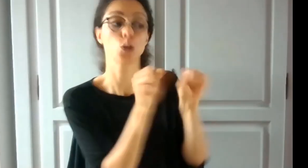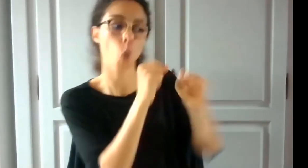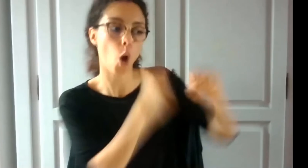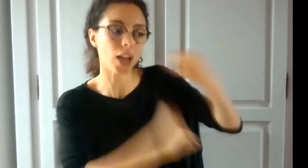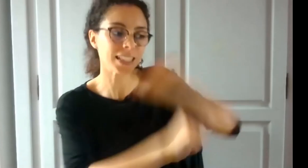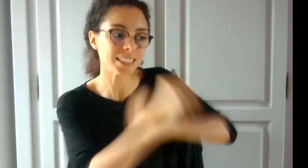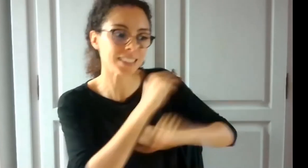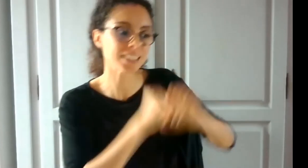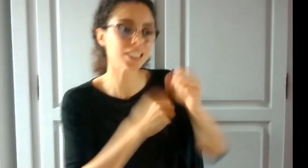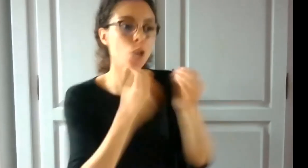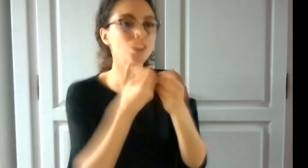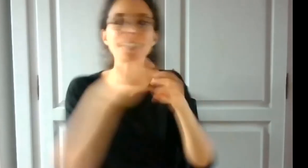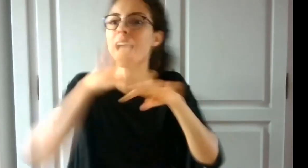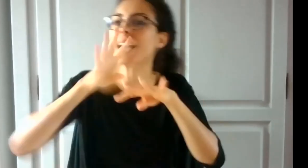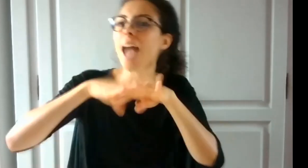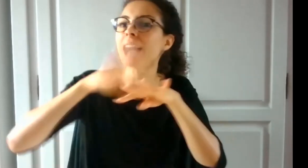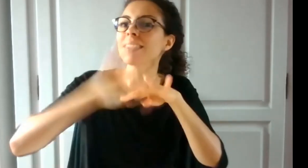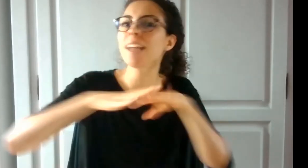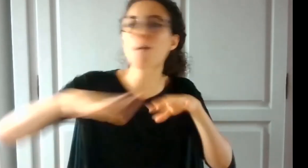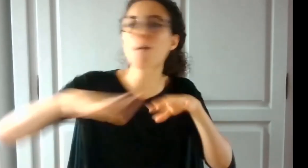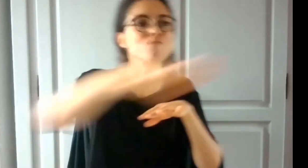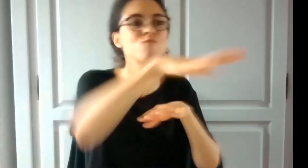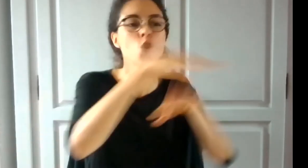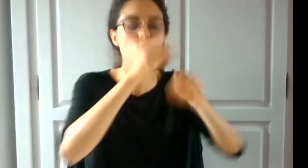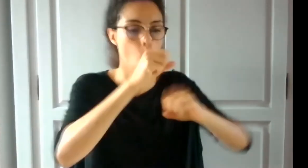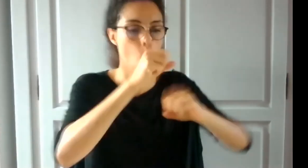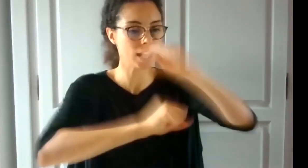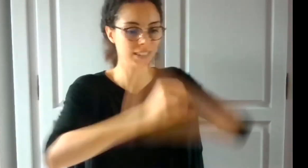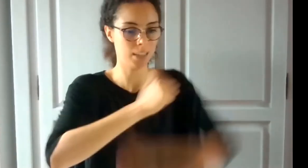mon quartier,